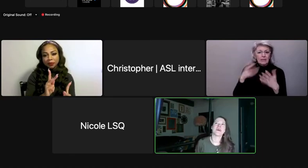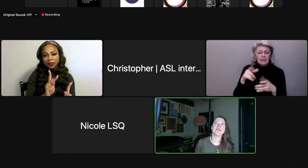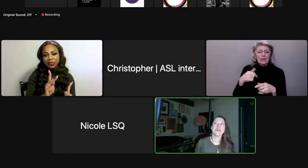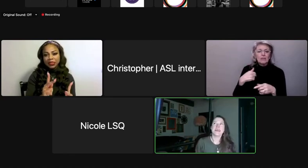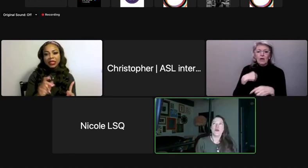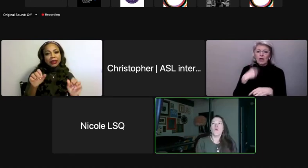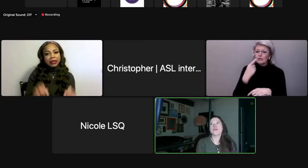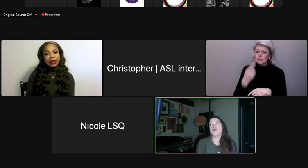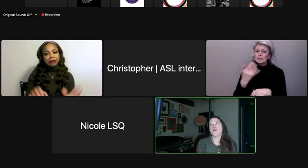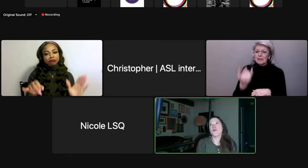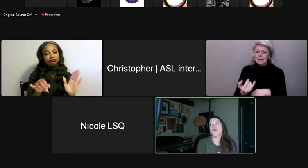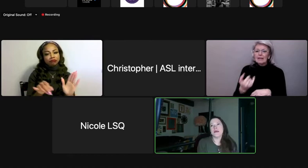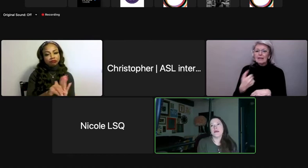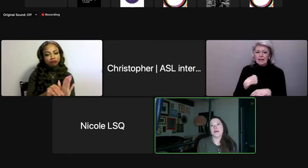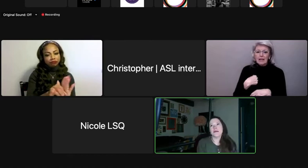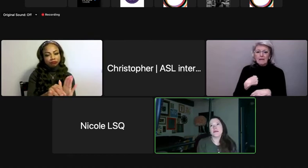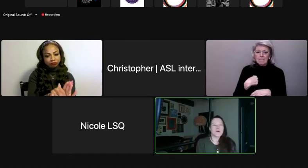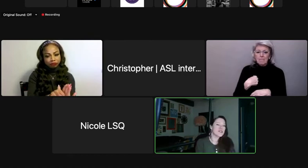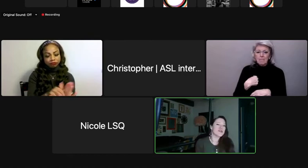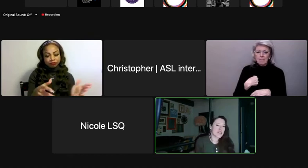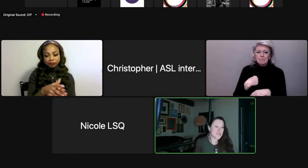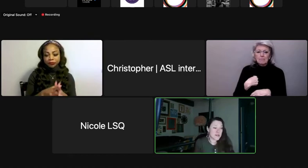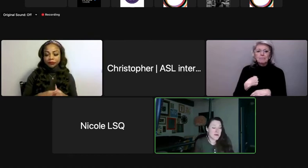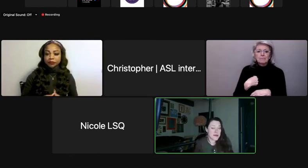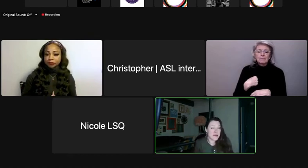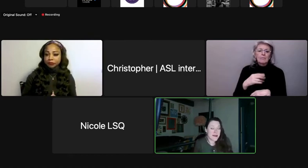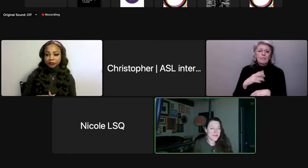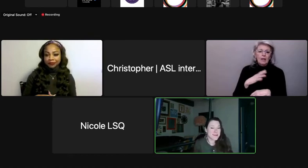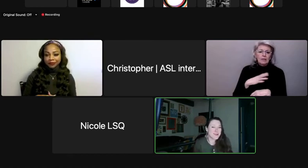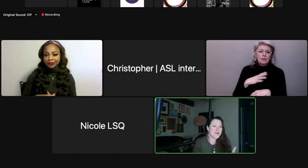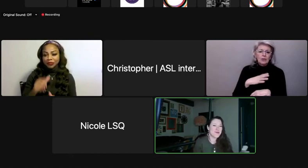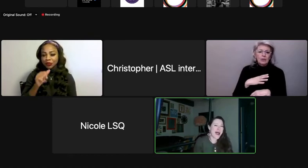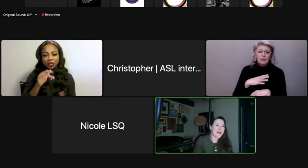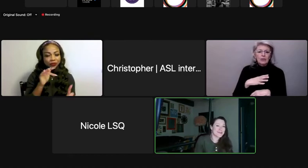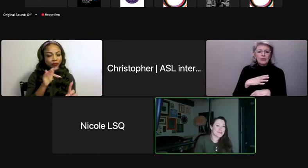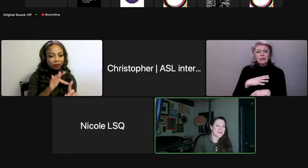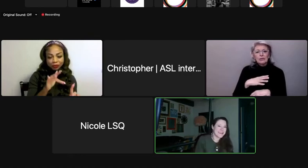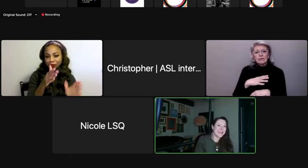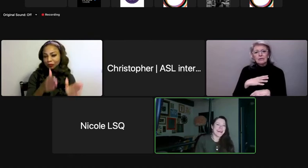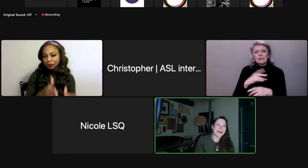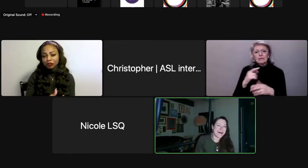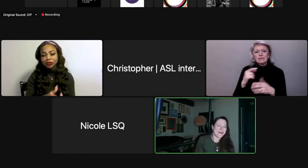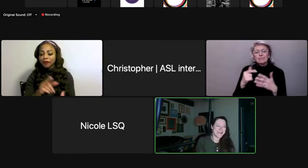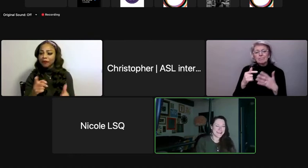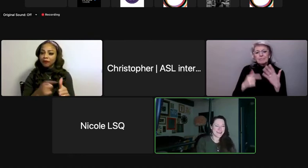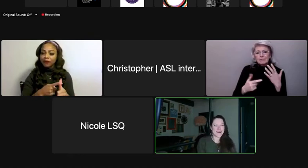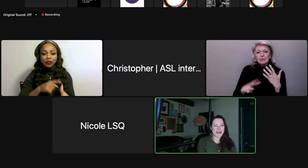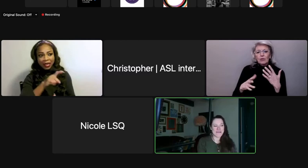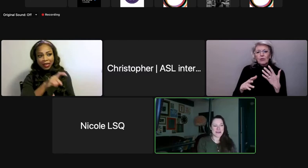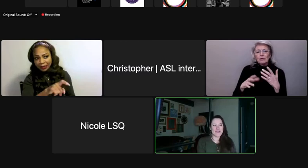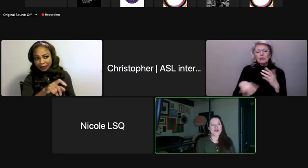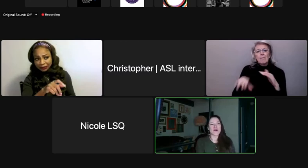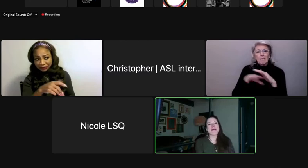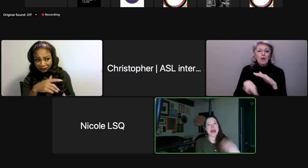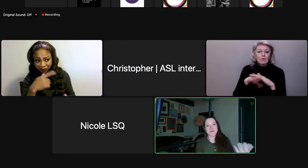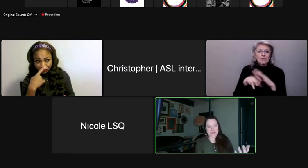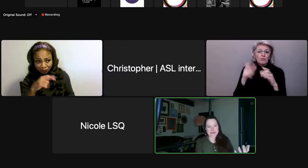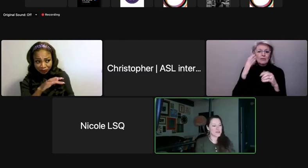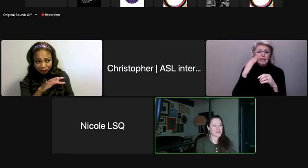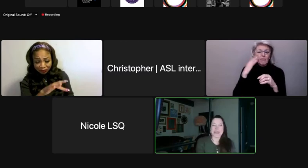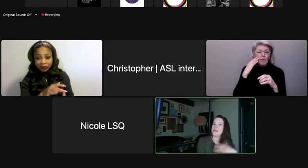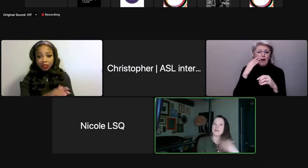dis maintenant il y a évidemment des éléments de base mais il y a aussi des choses de